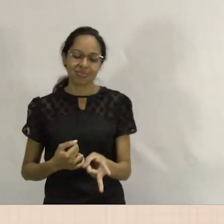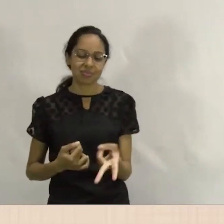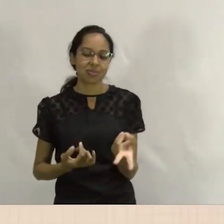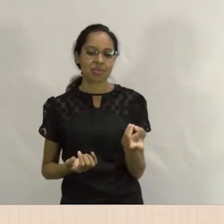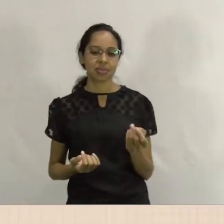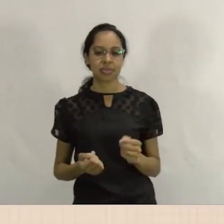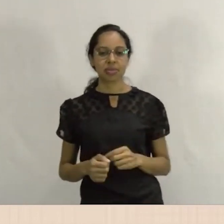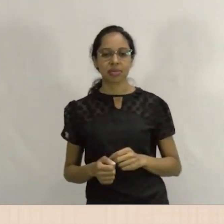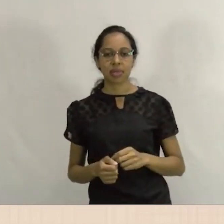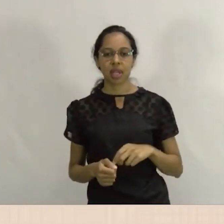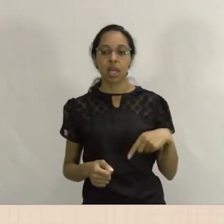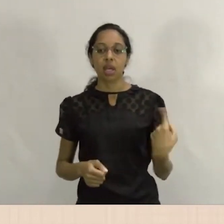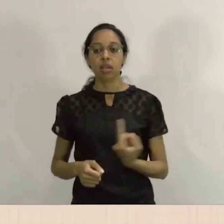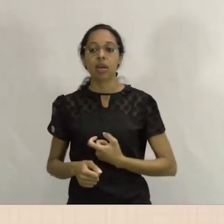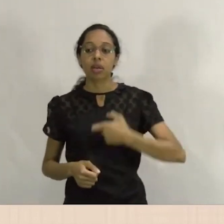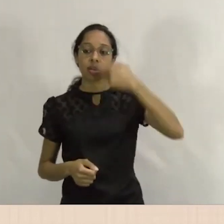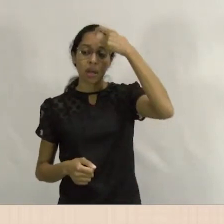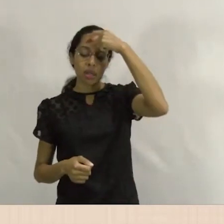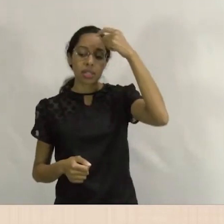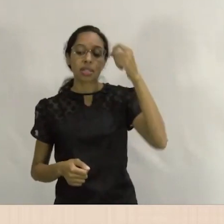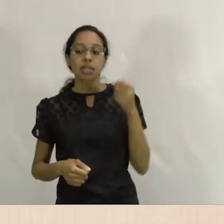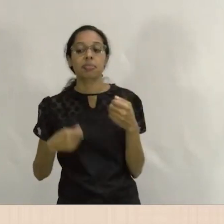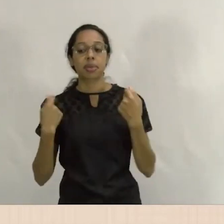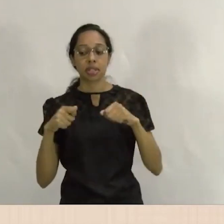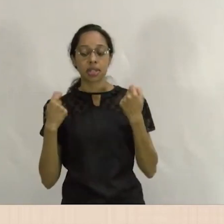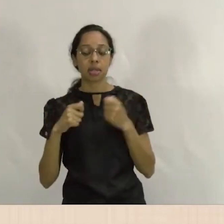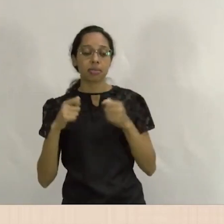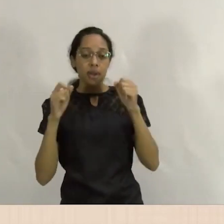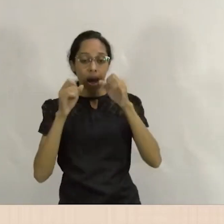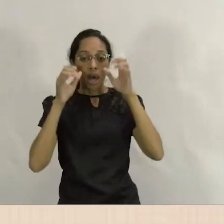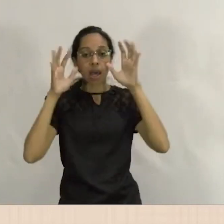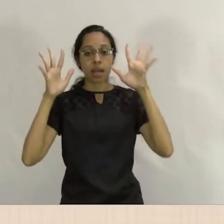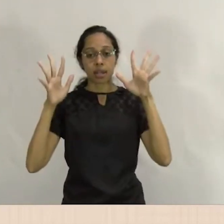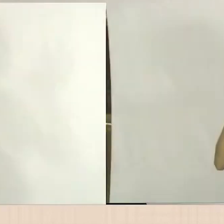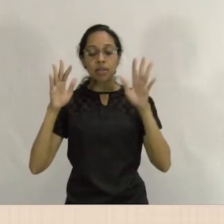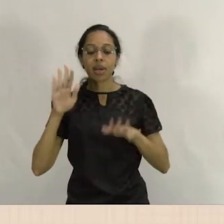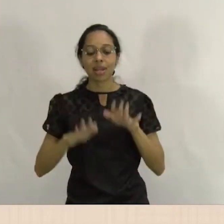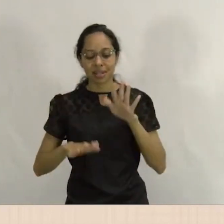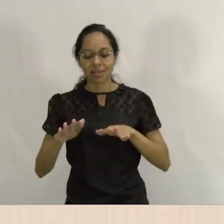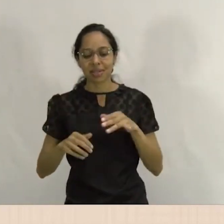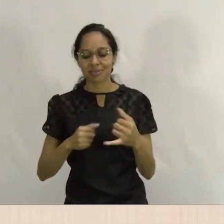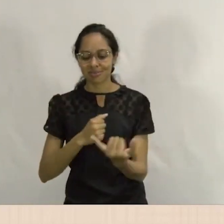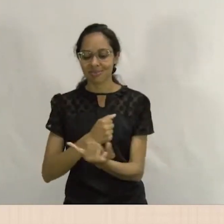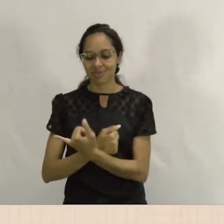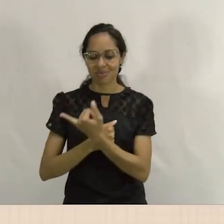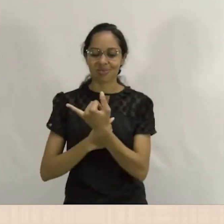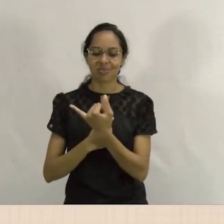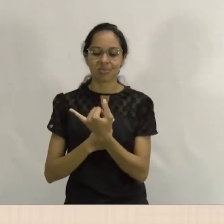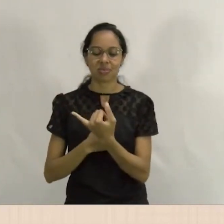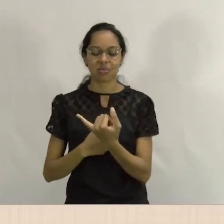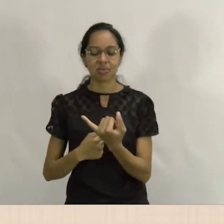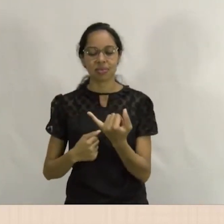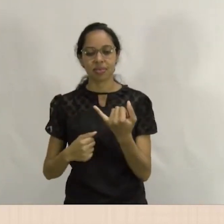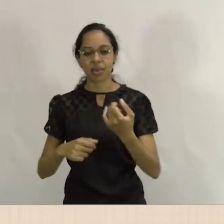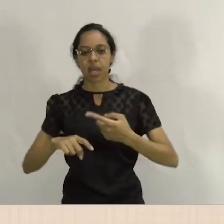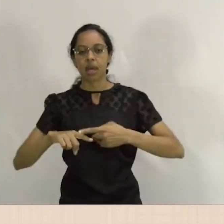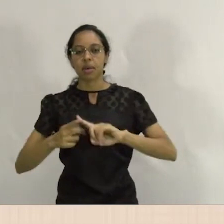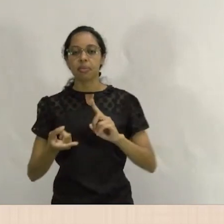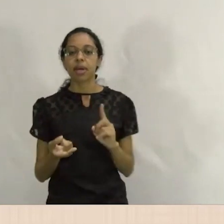E nós temos que ter consciência que podemos ser enganados por ele. Por isso nós precisamos deixar que o